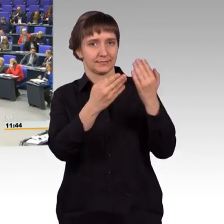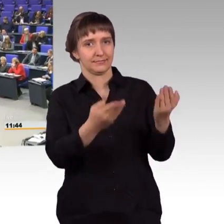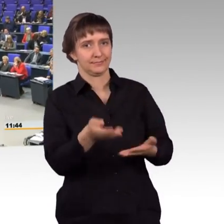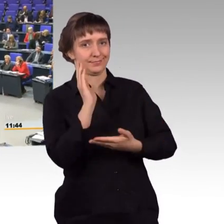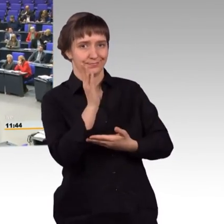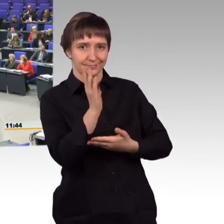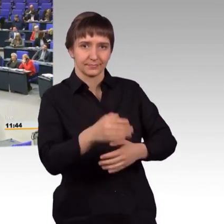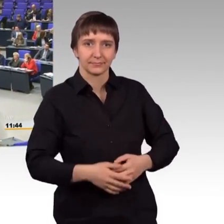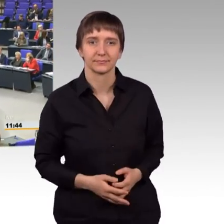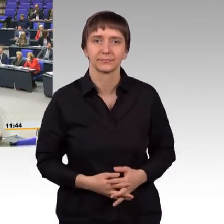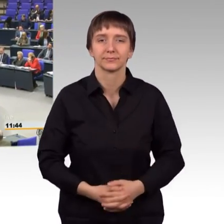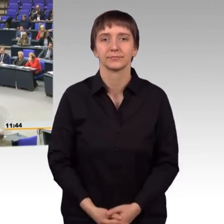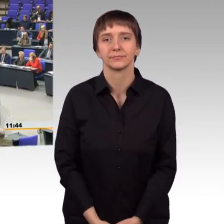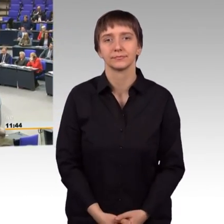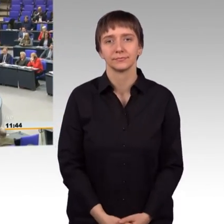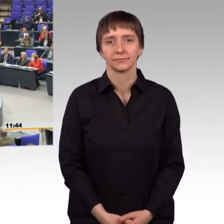Applaus